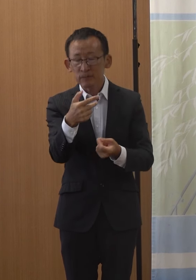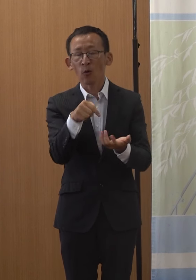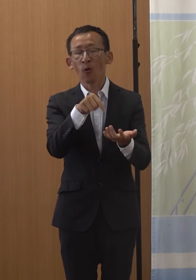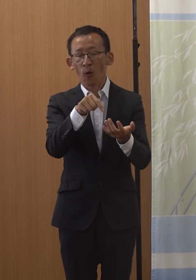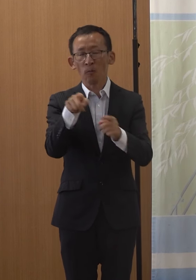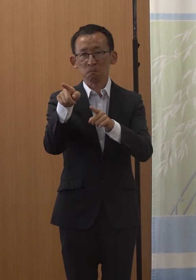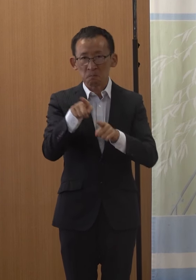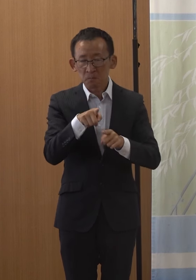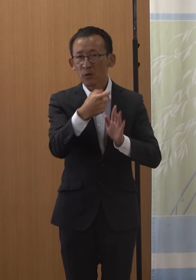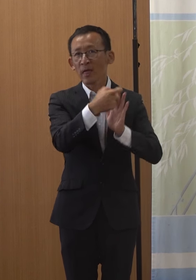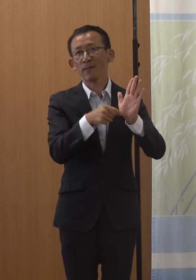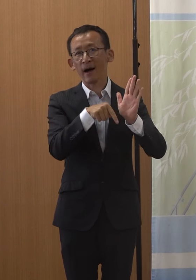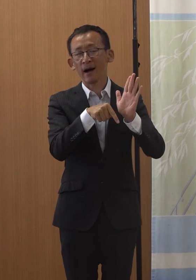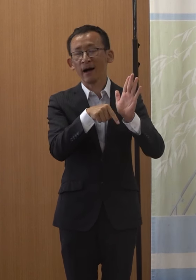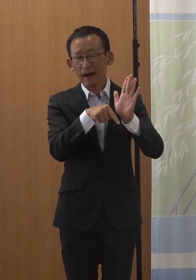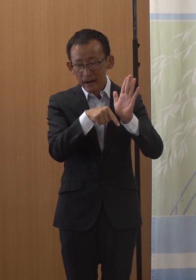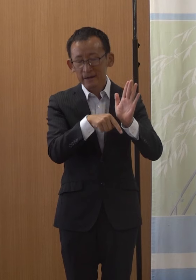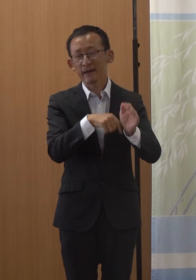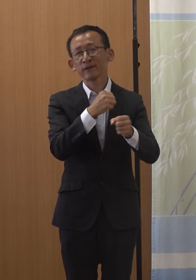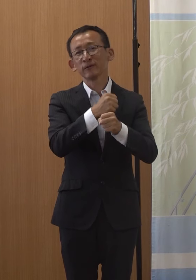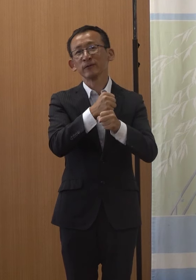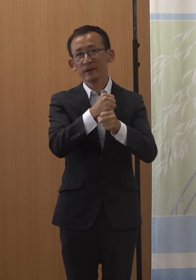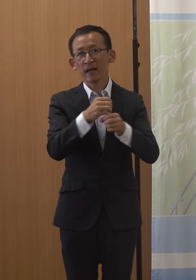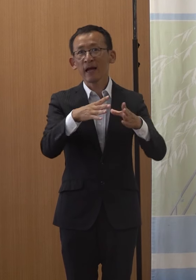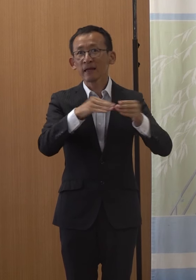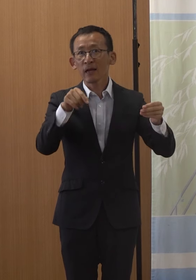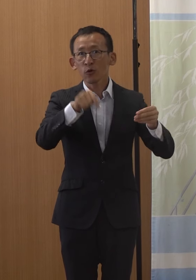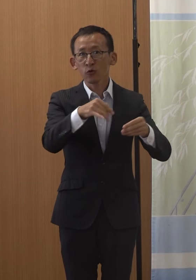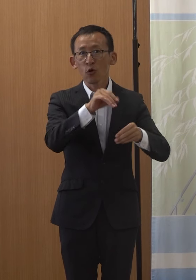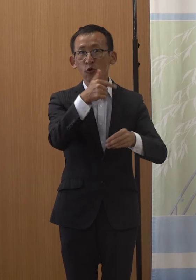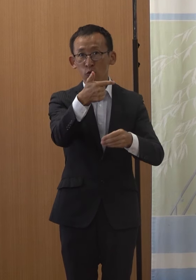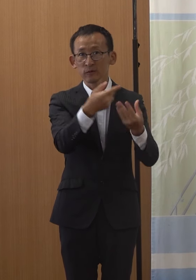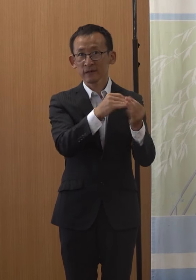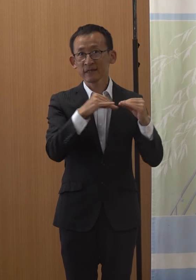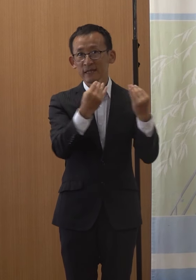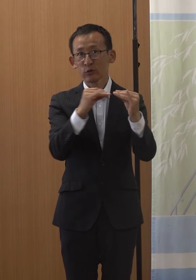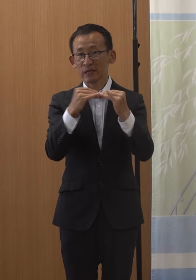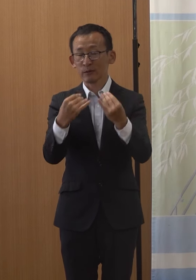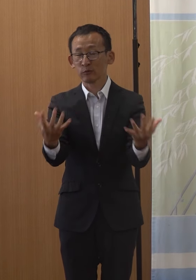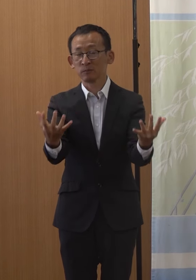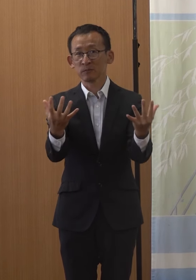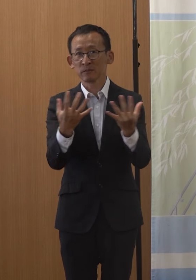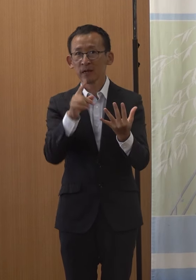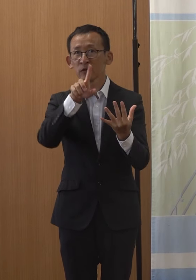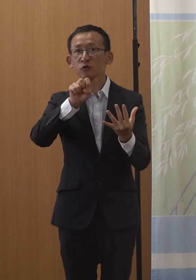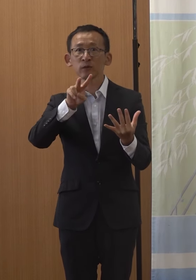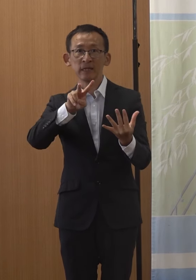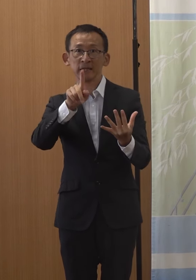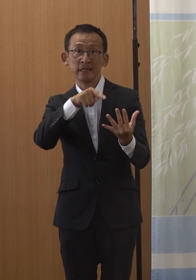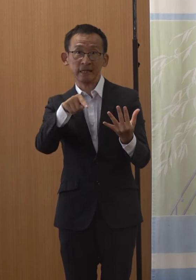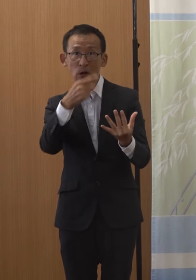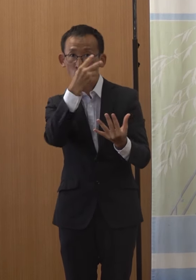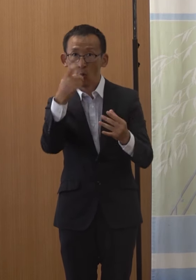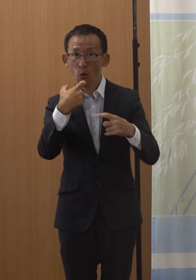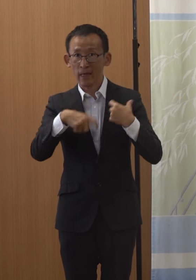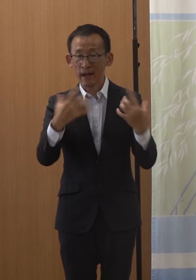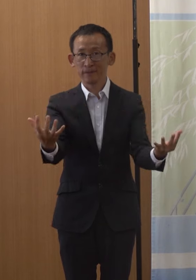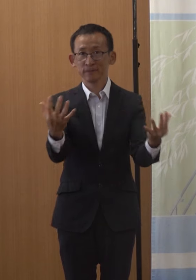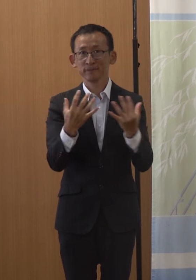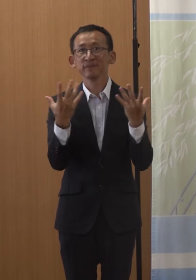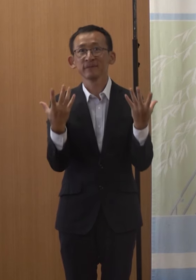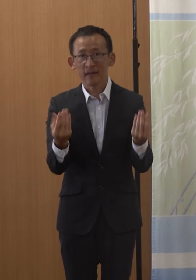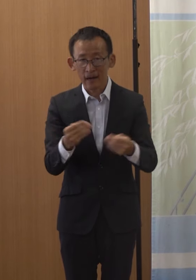から書類審査によって選考された6チーム12名の高校生が腕を振りました。決勝大